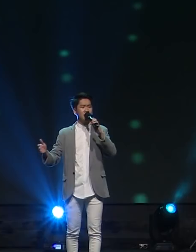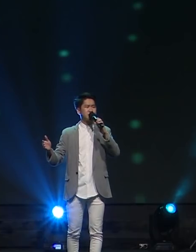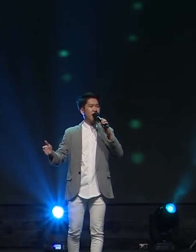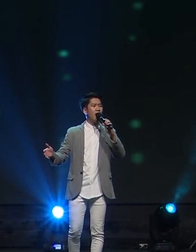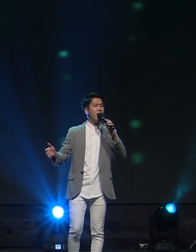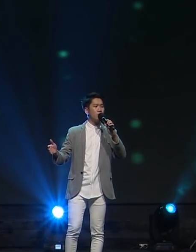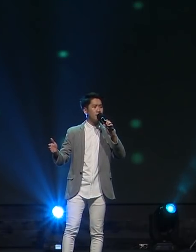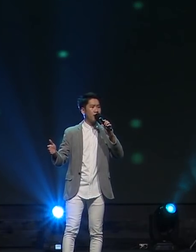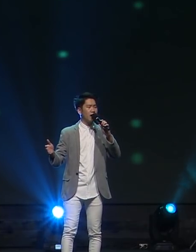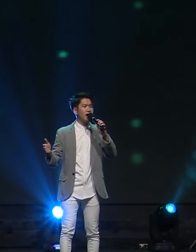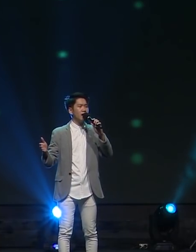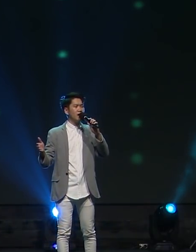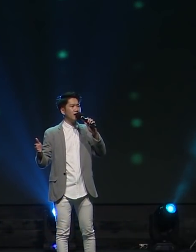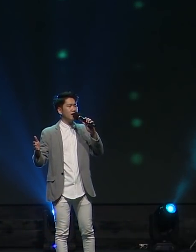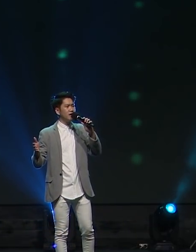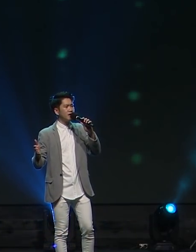Bukanlah